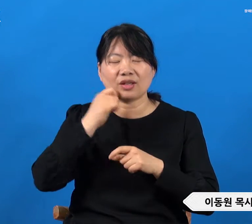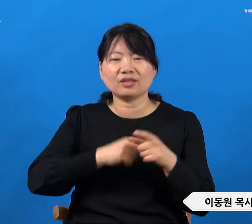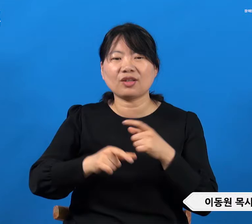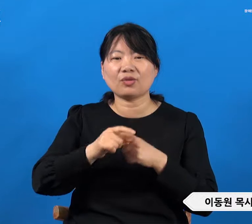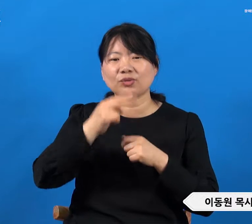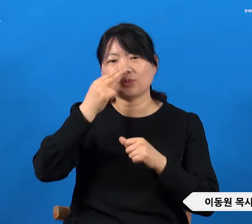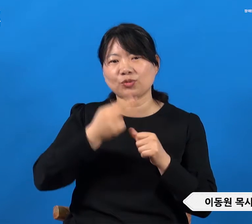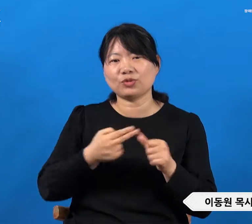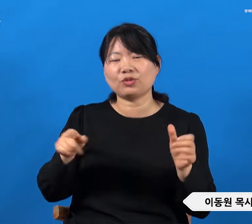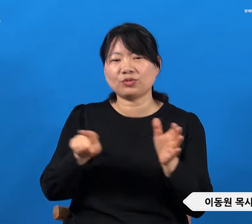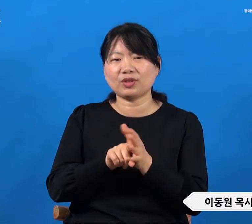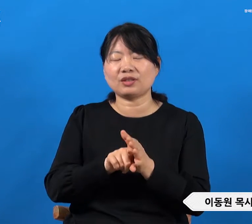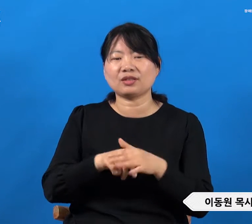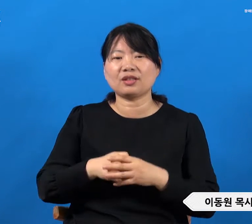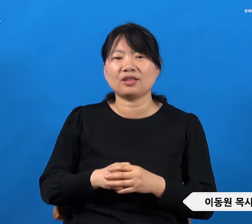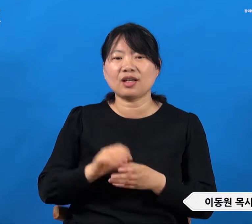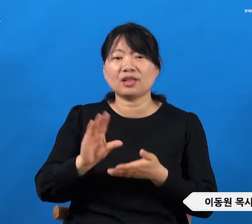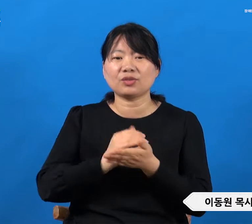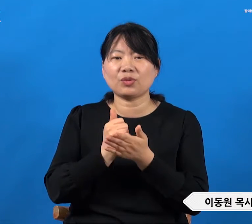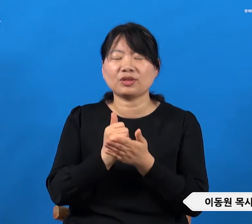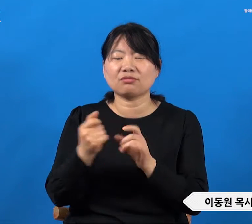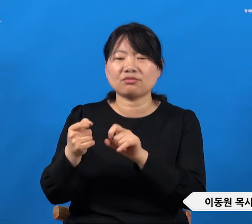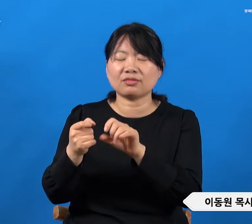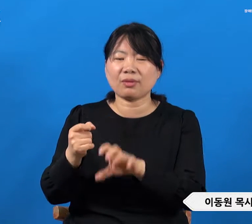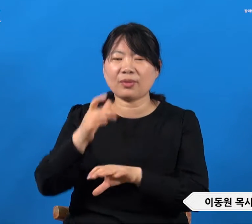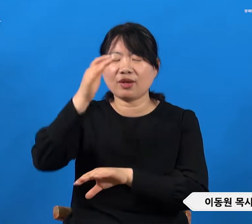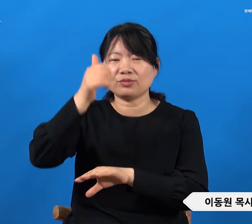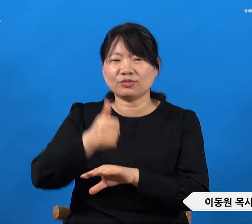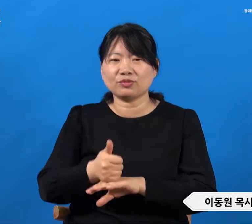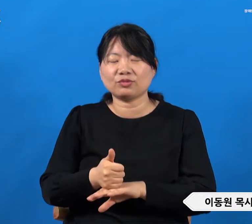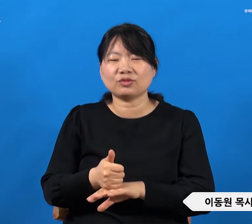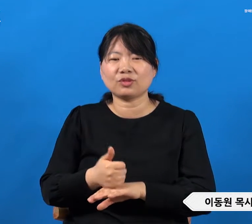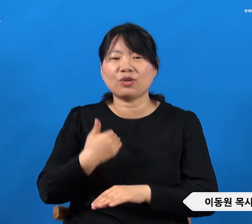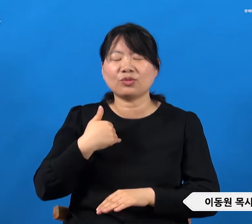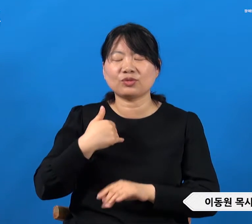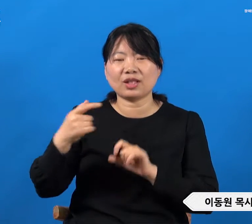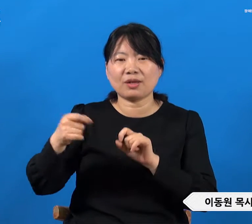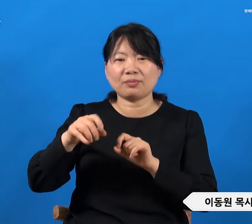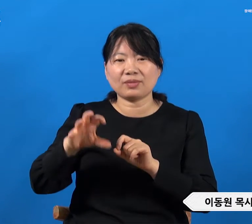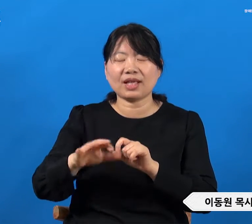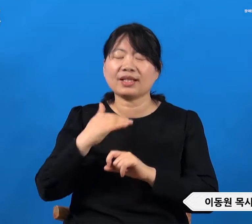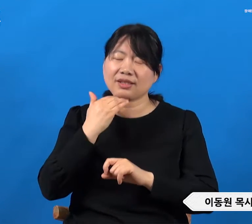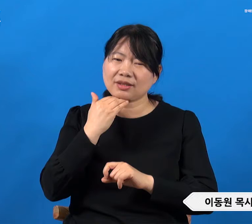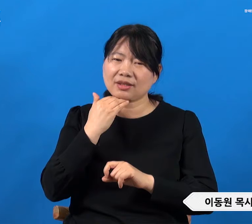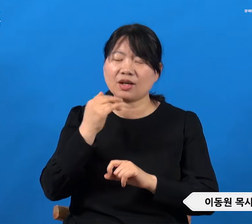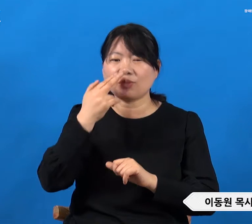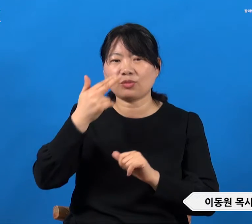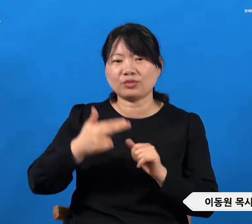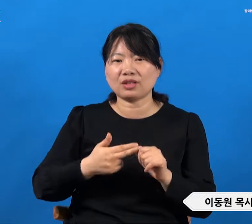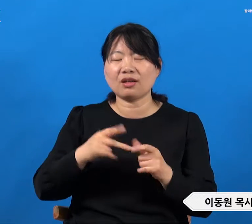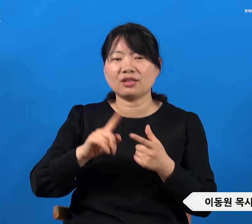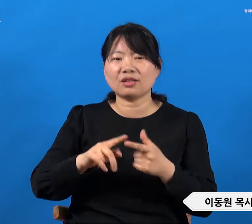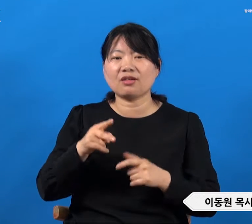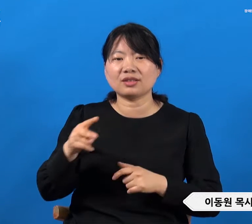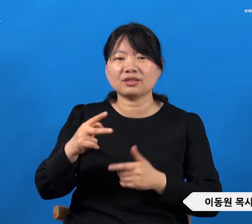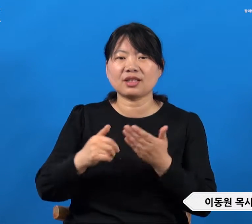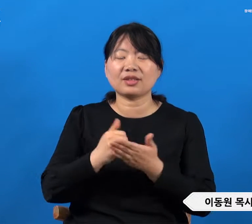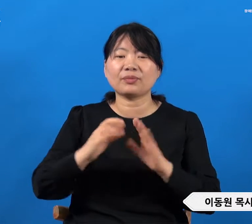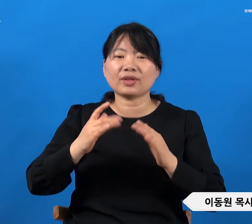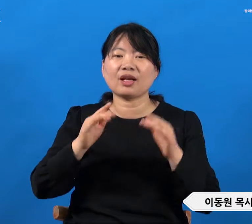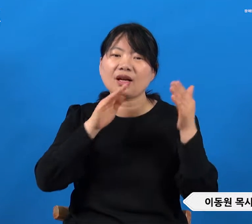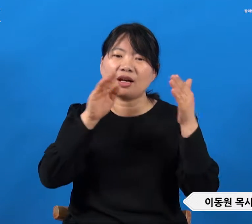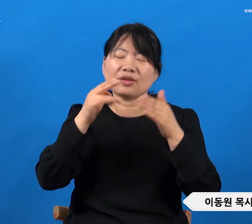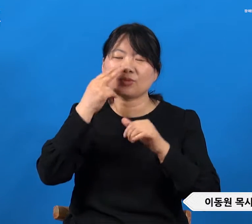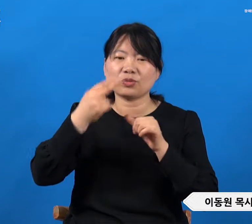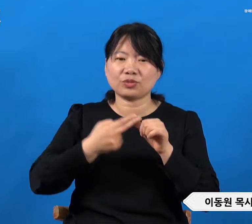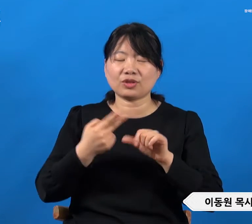큰 도전을 위해서입니다. 그리스도인들 앞에 궁극적으로 우리 앞에 기다리고 있는 도전, 그것은 하나님 나라를